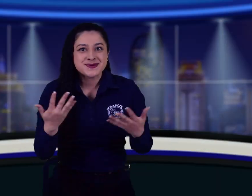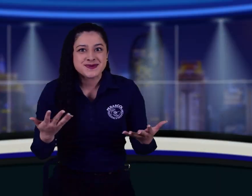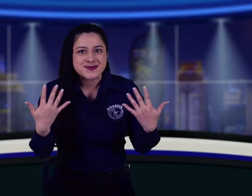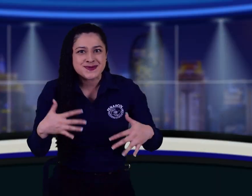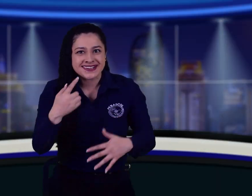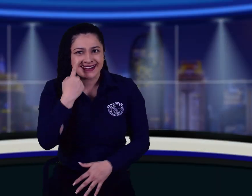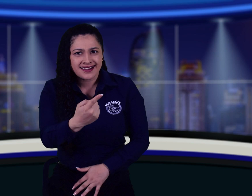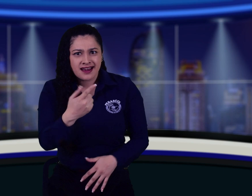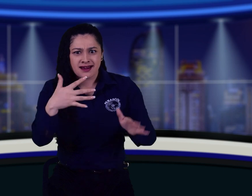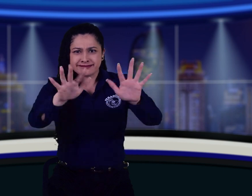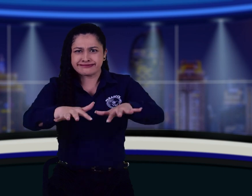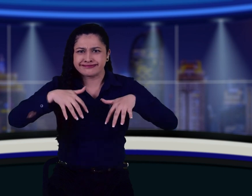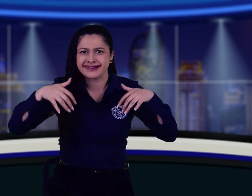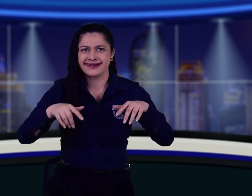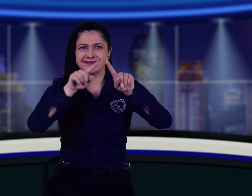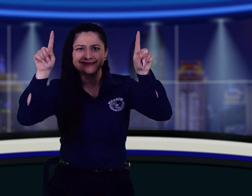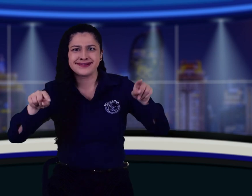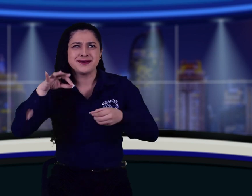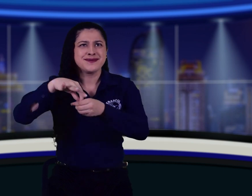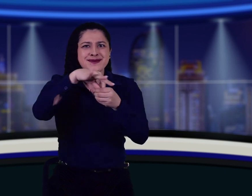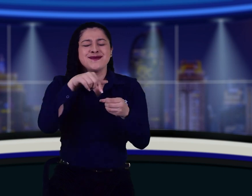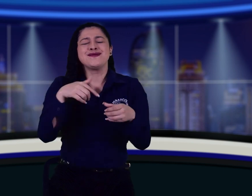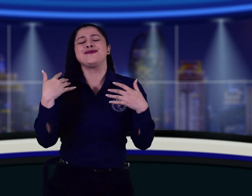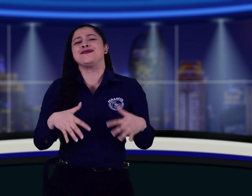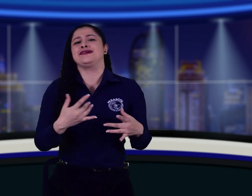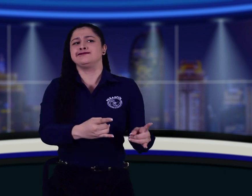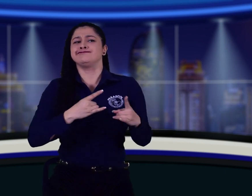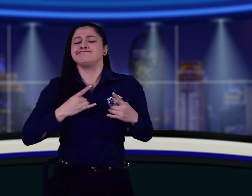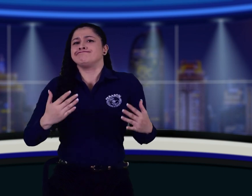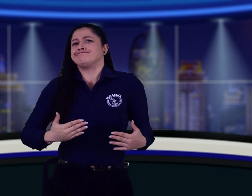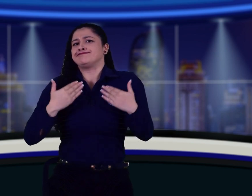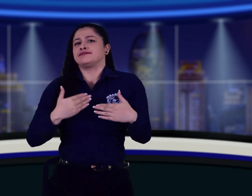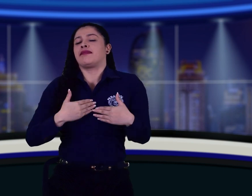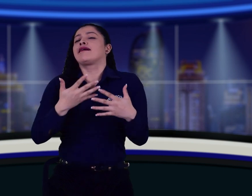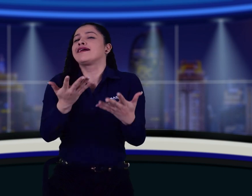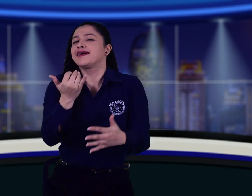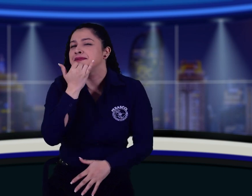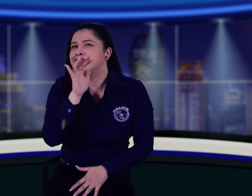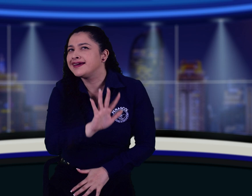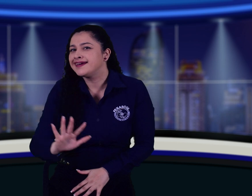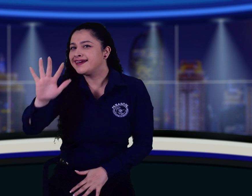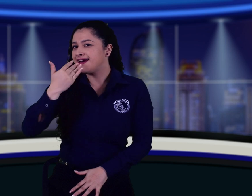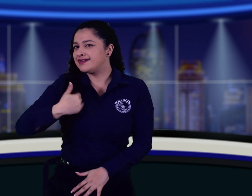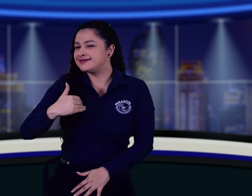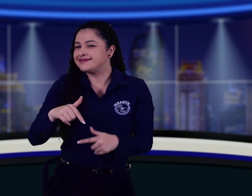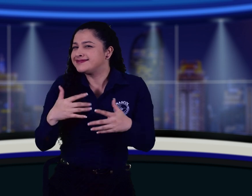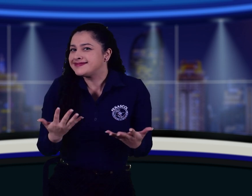Wow estas imágenes de la votación en el senado son emocionantes verdad estamos muy contentos